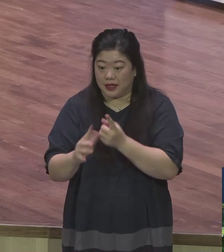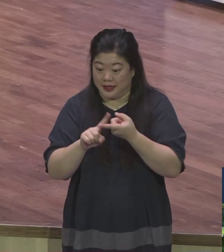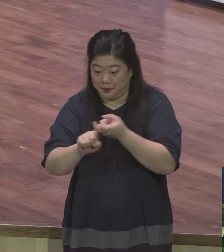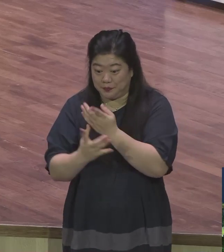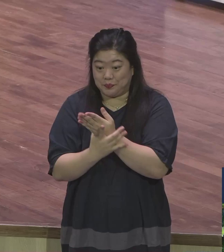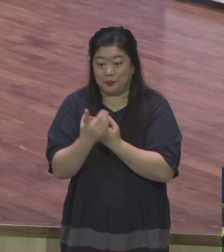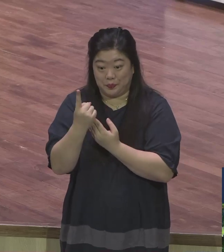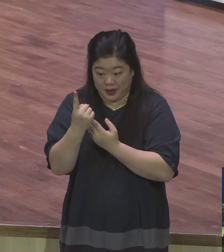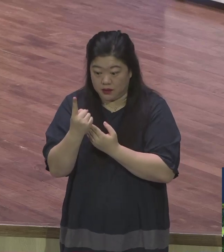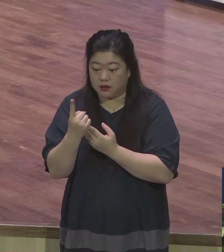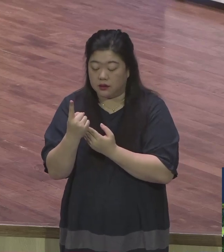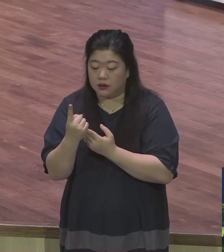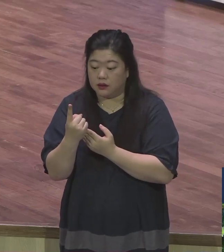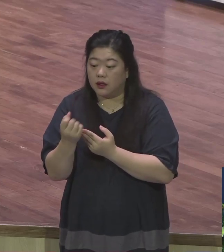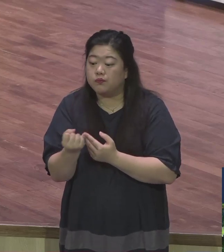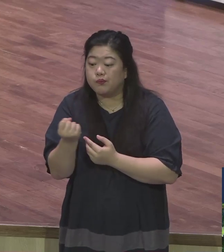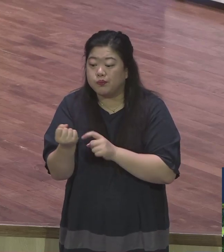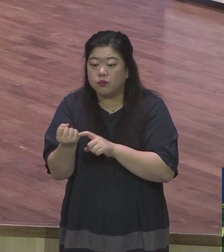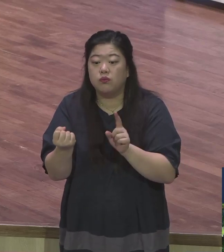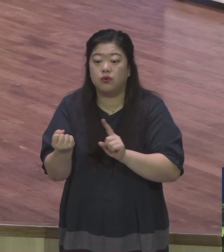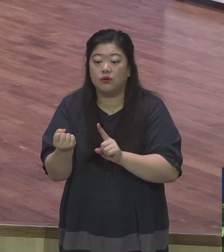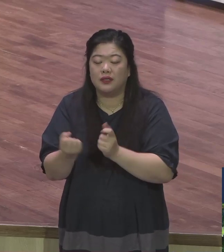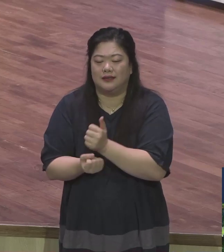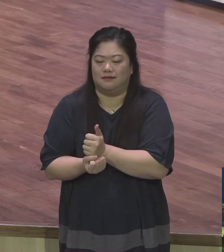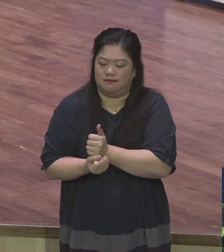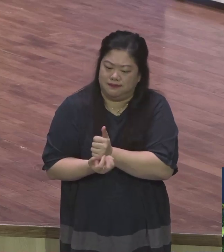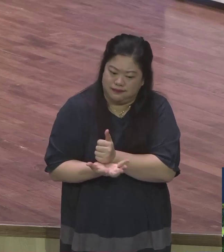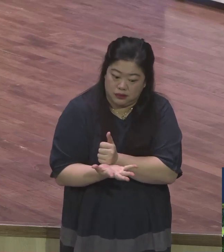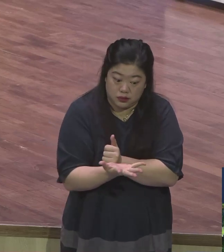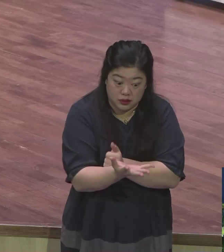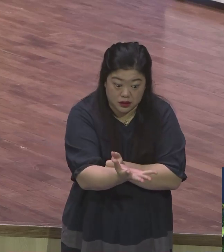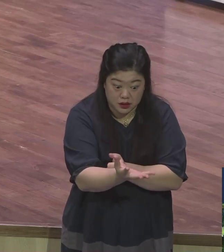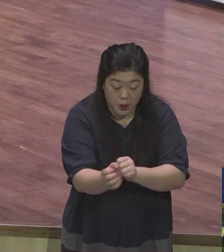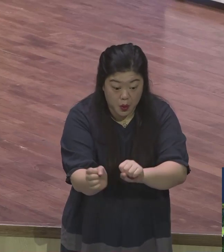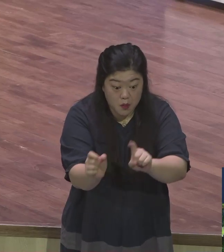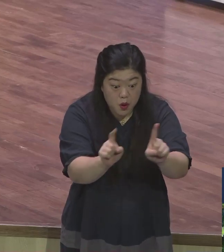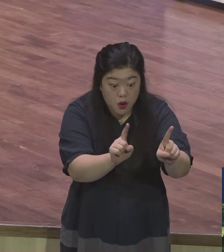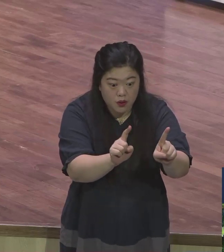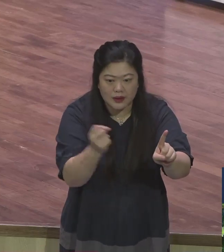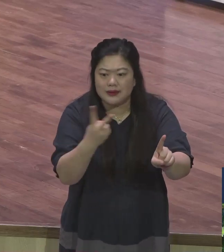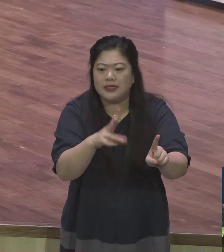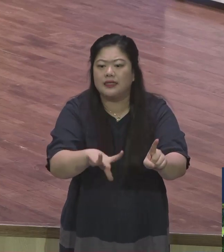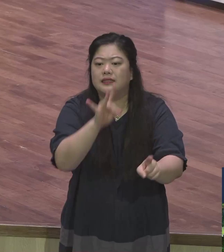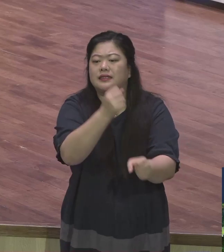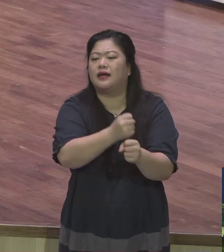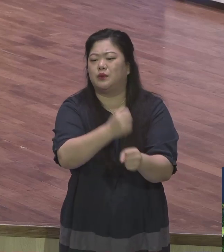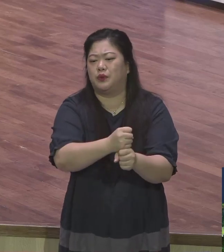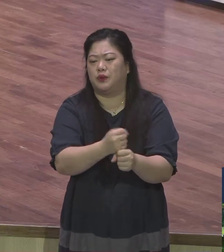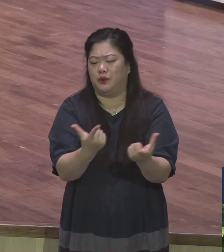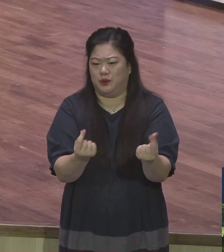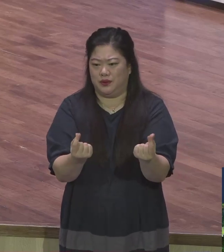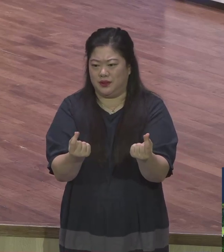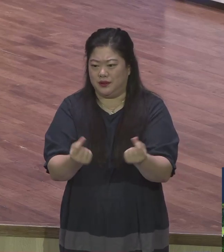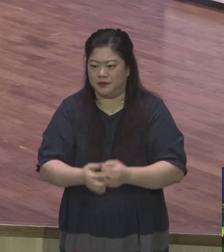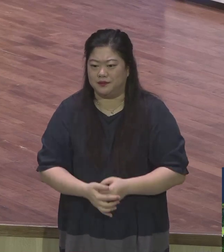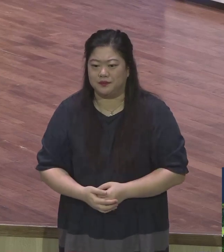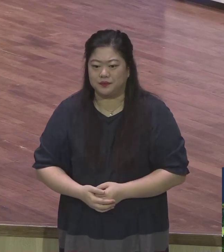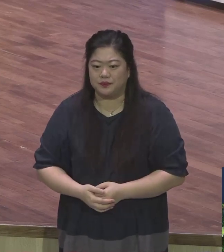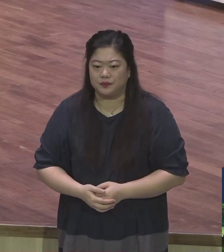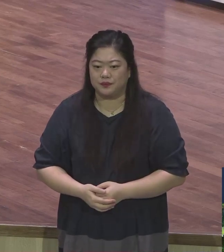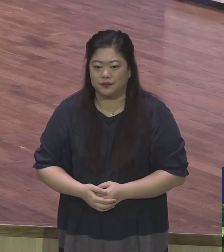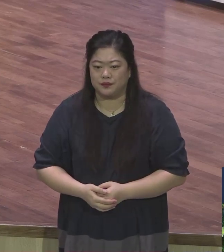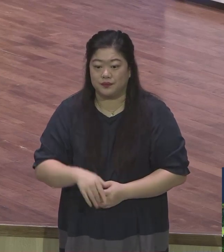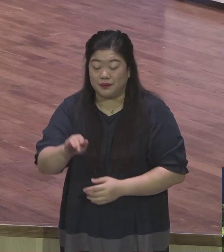영적 재창조의 삶이다라는 것입니다. 자 주님의 일이란